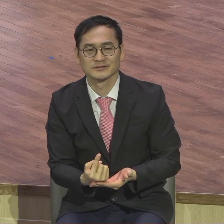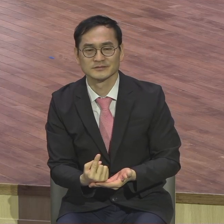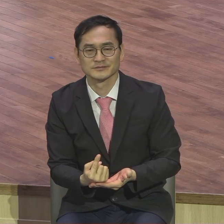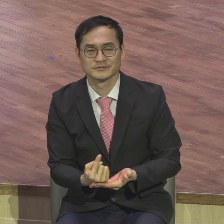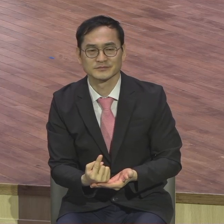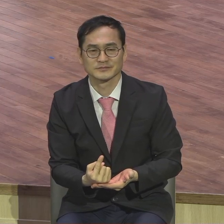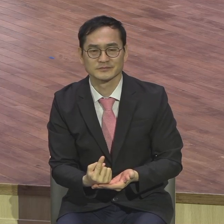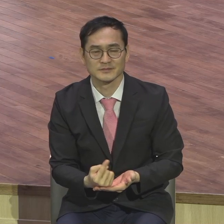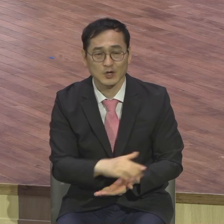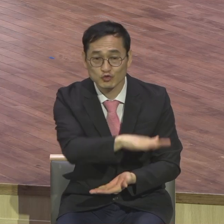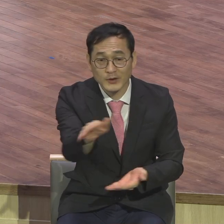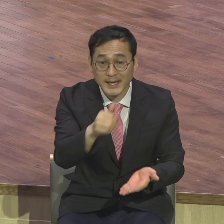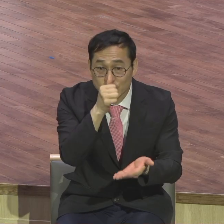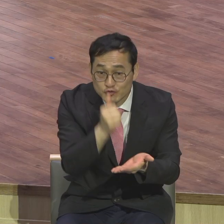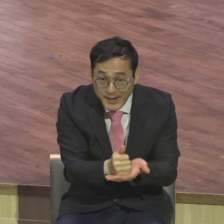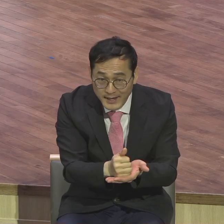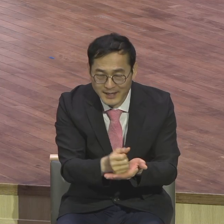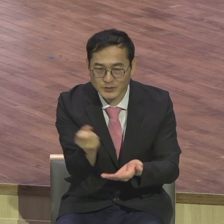가문의 저주 싹 다